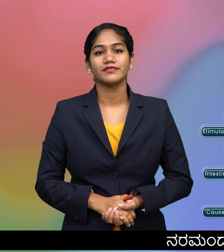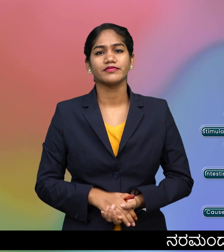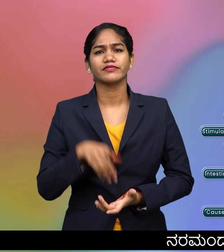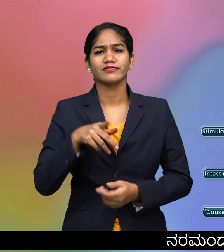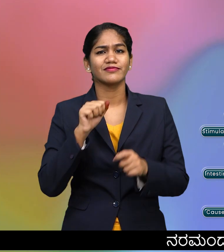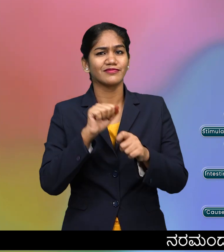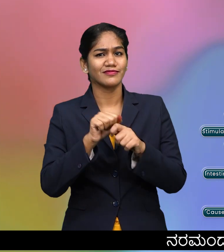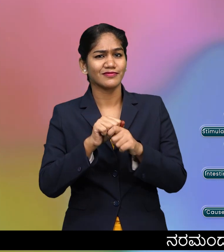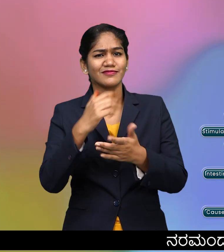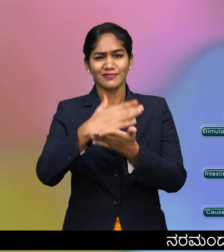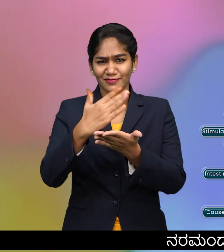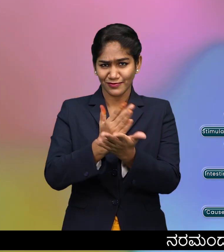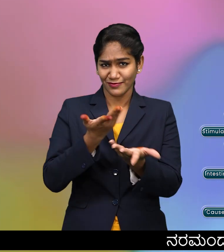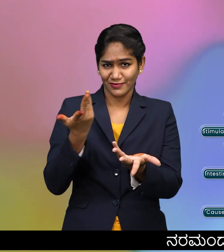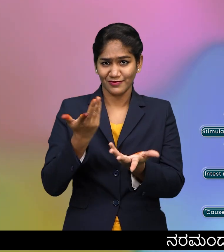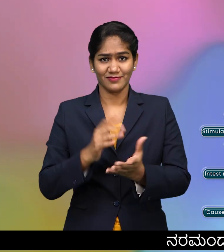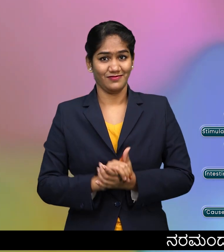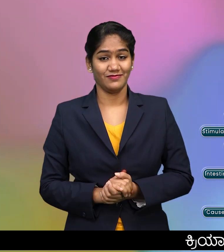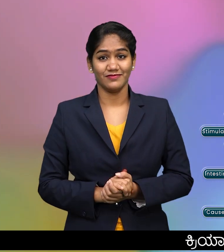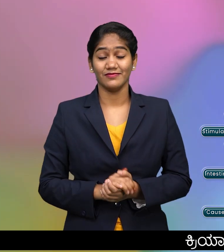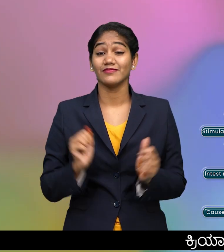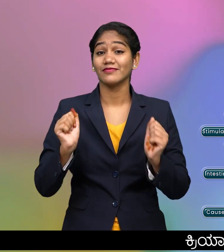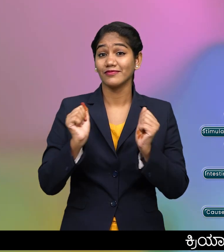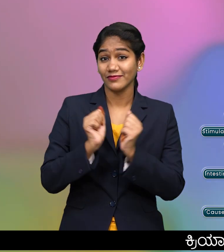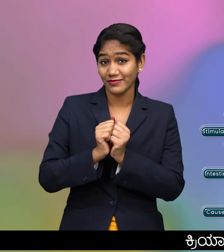ನರಮಂಡಲಕ್ಕೆ ಸಂಬಂಧಿಸಿದ ಕ್ರಿಯಾತ್ಮಕ ಘಟಕಗಳು,